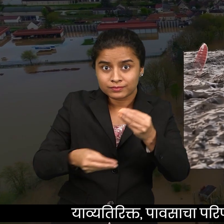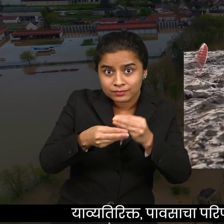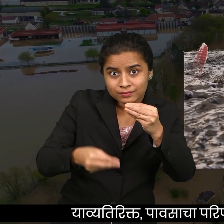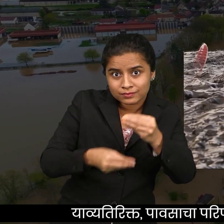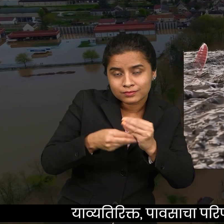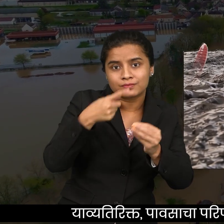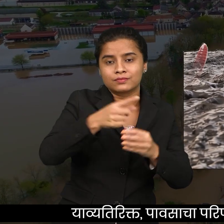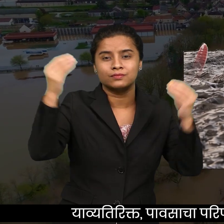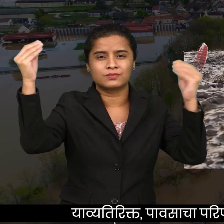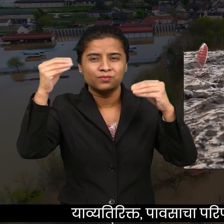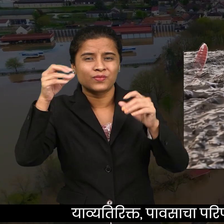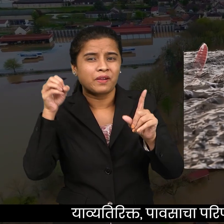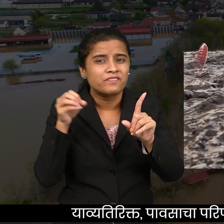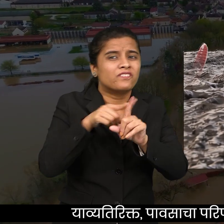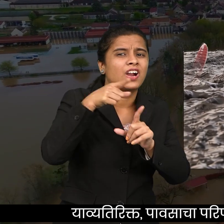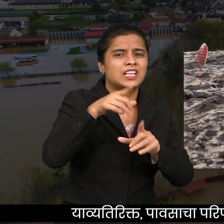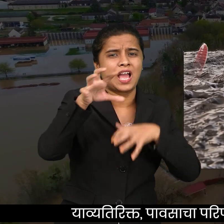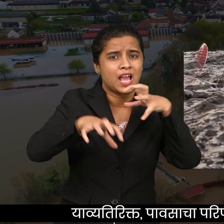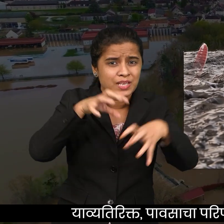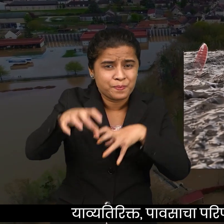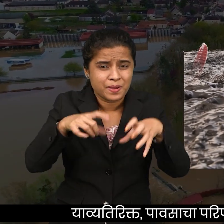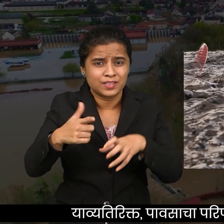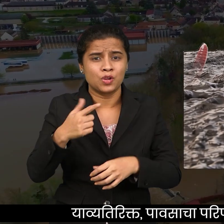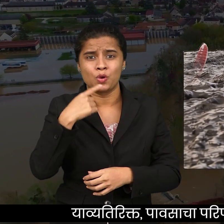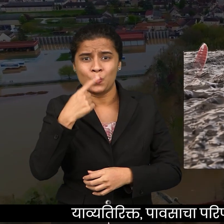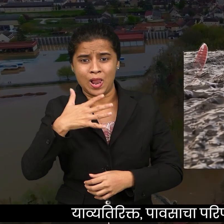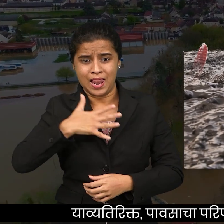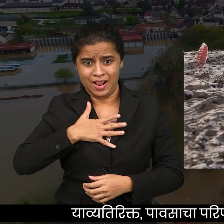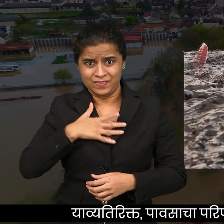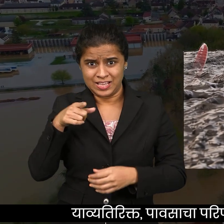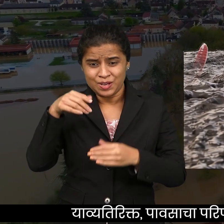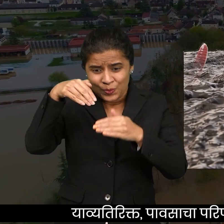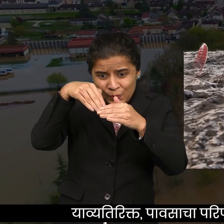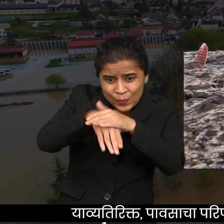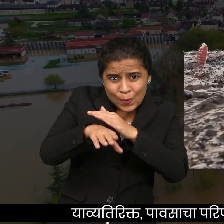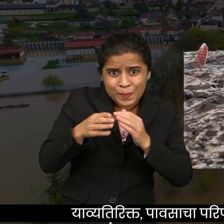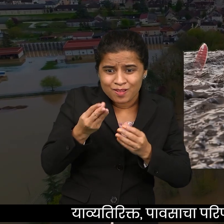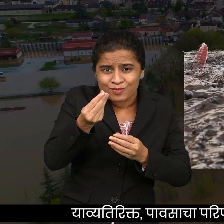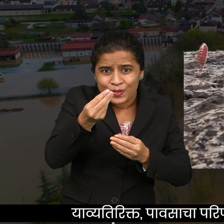या व्यतिरिक्त पावसाचा परिणाम जमिनीत राहणाऱ्या प्राण्यांवर होतो.